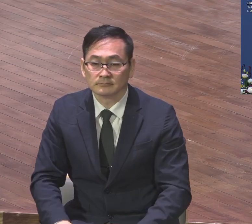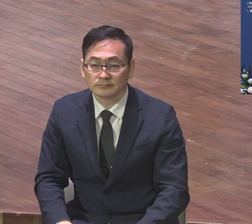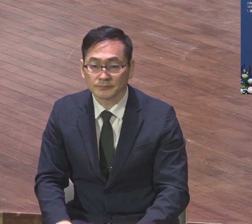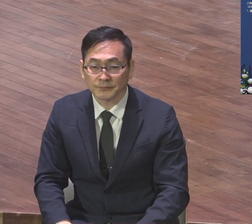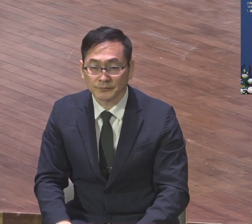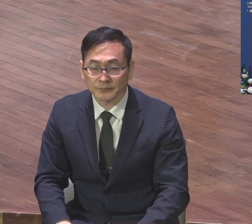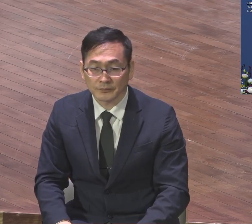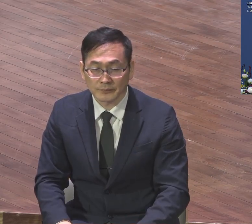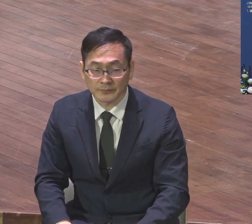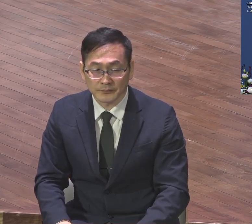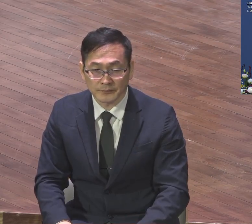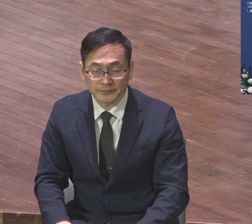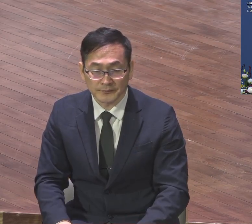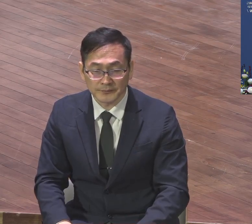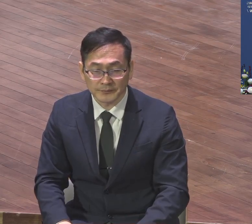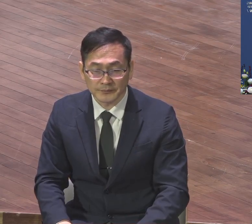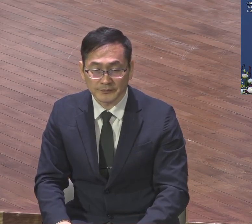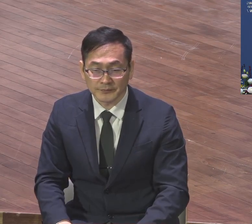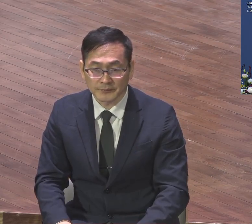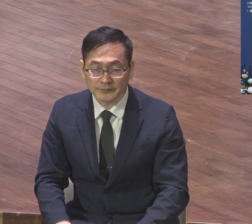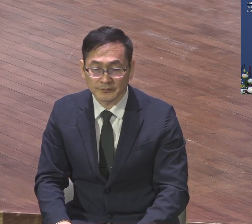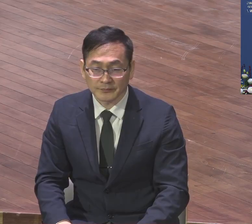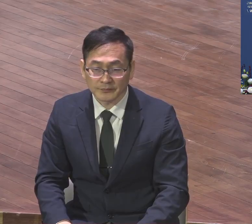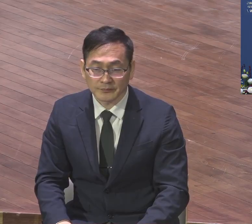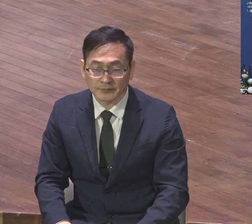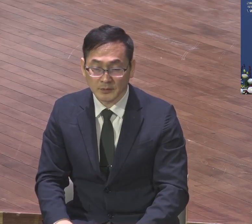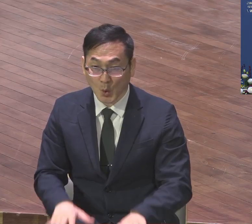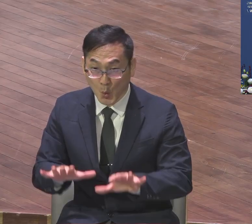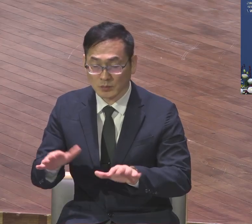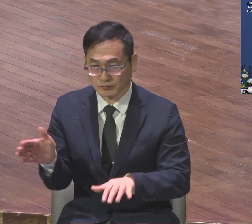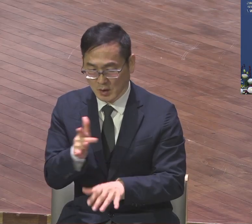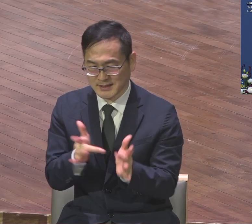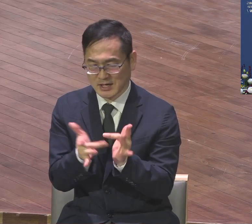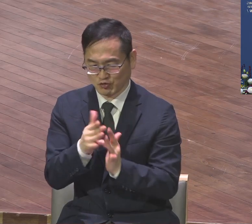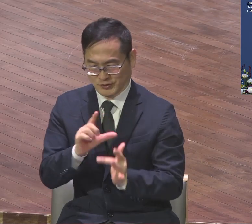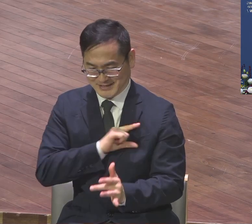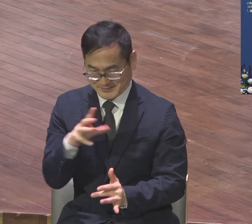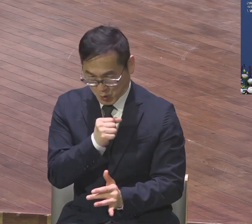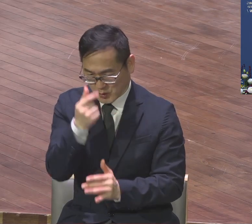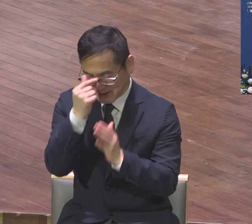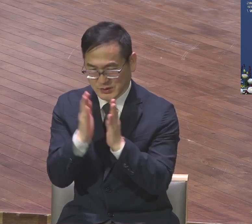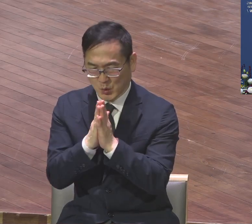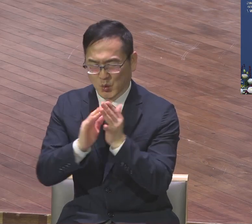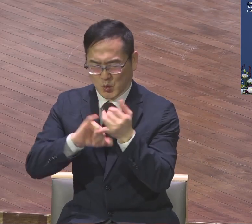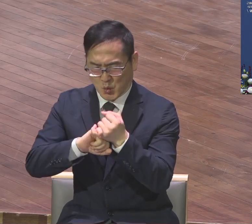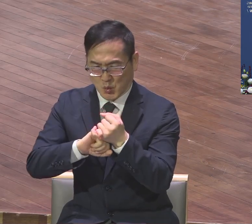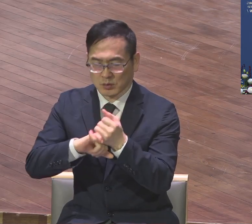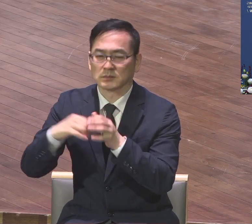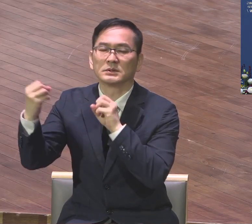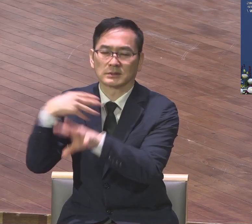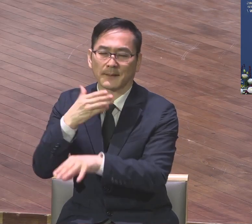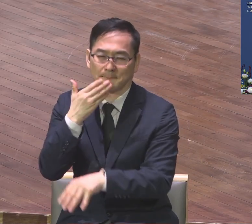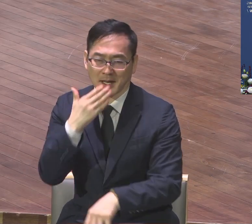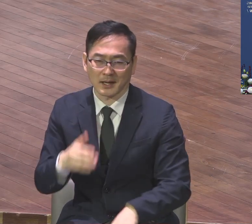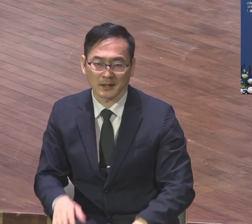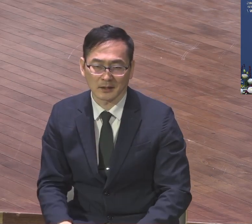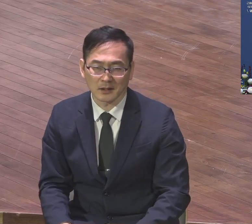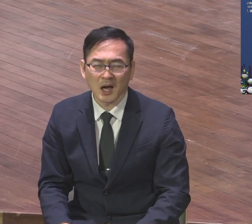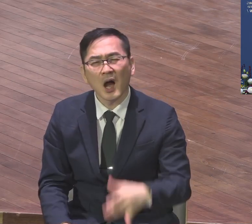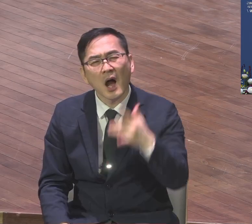그 하나님 앞에 예수 그리스도의 이름으로 오늘부터 기도하시기 바랍니다. 그러면 엄마 밥